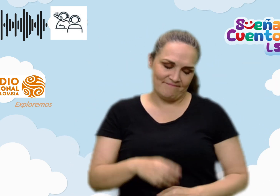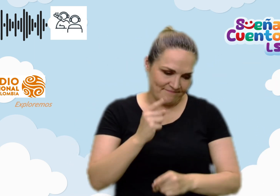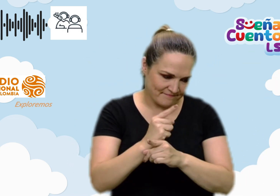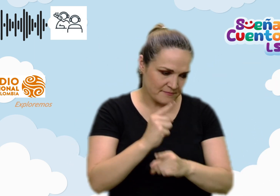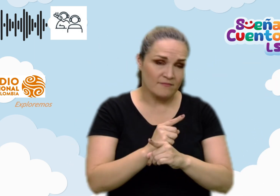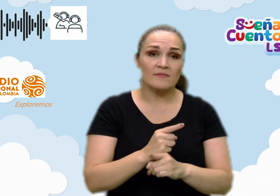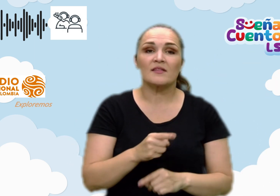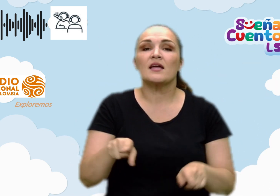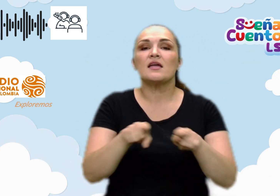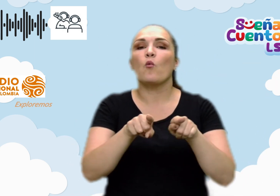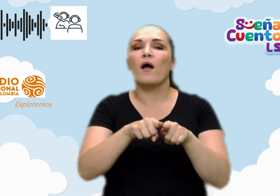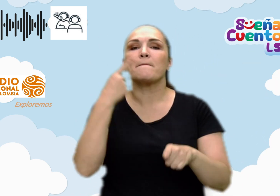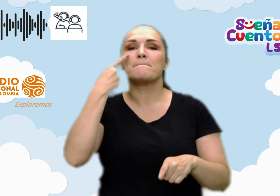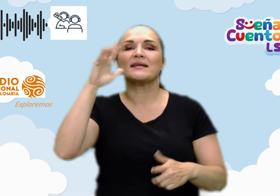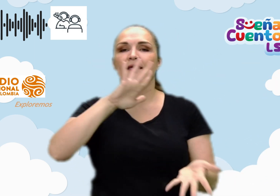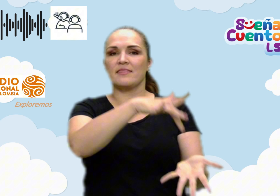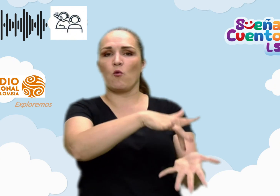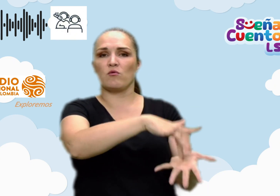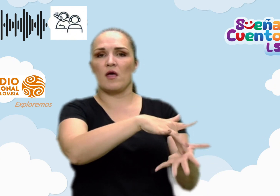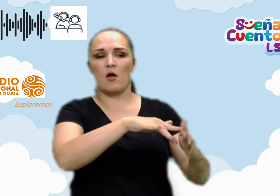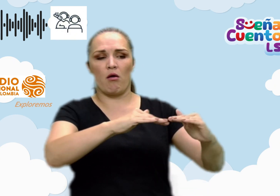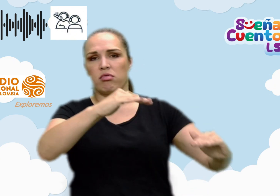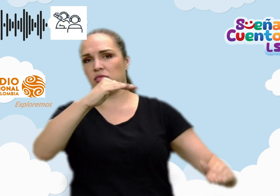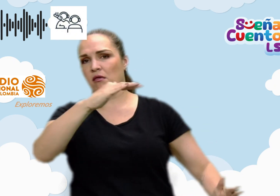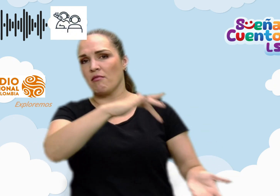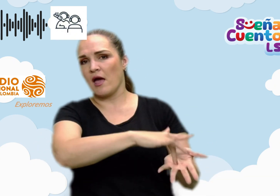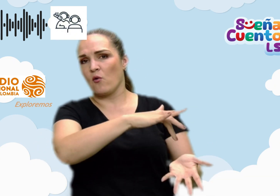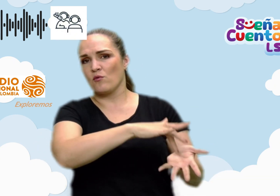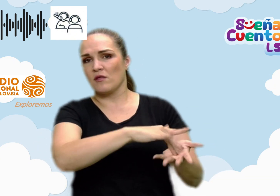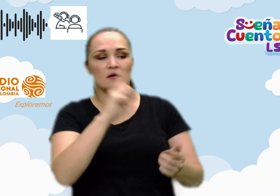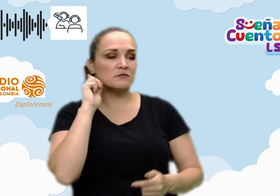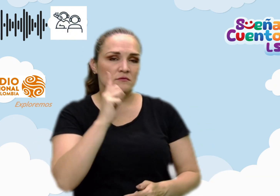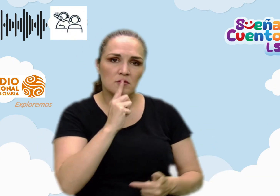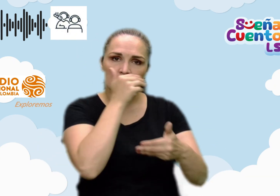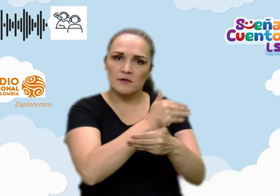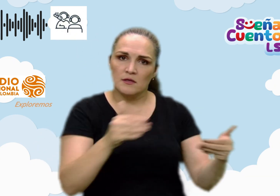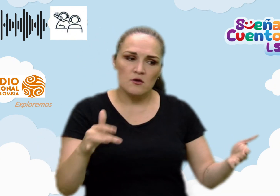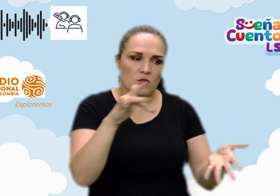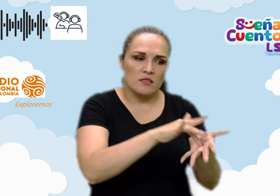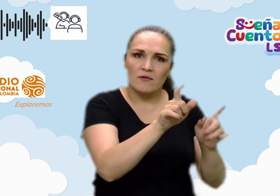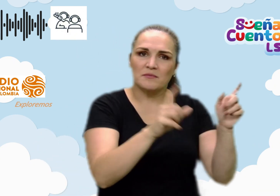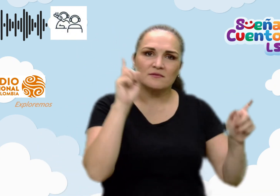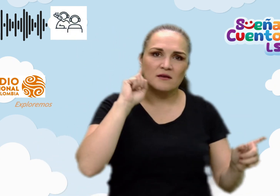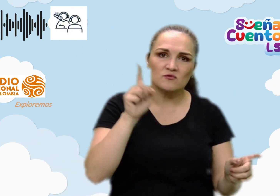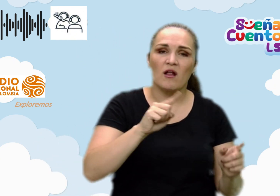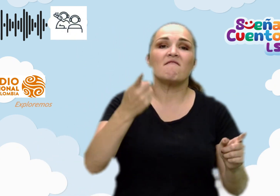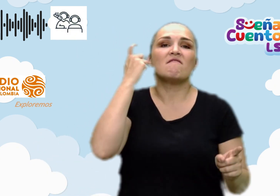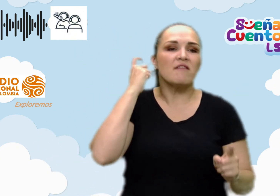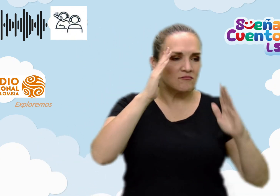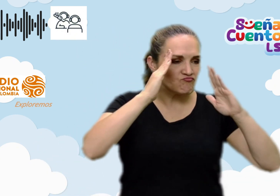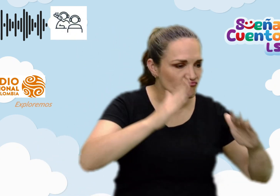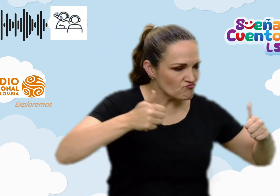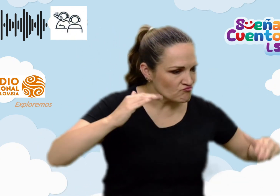la vida. Toda la vida. Tenemos una deuda histórica con los niños sordos, con las poblaciones sordas. Tenemos una